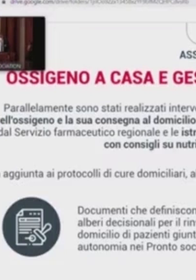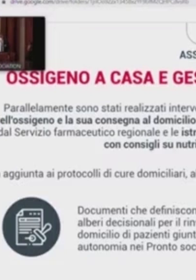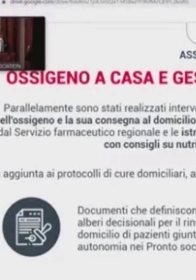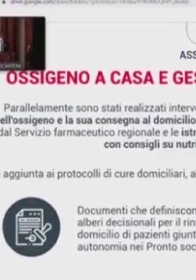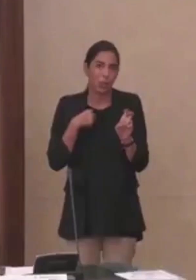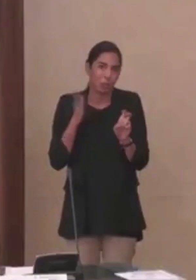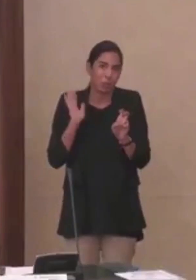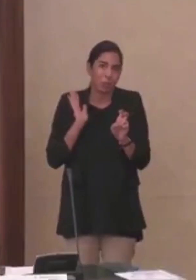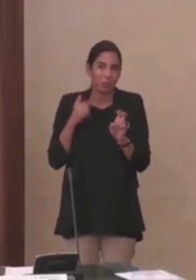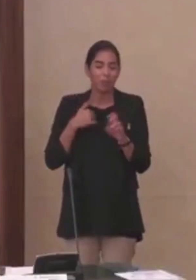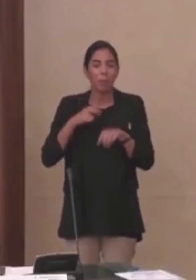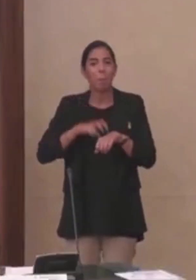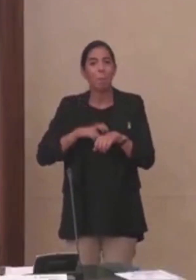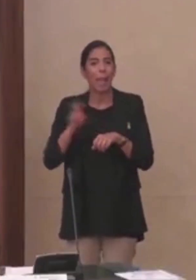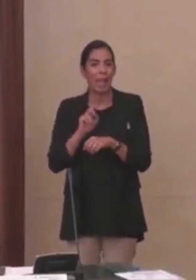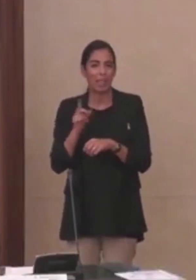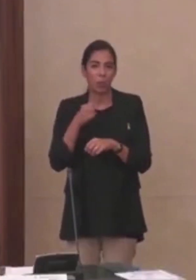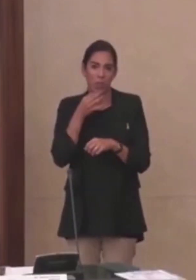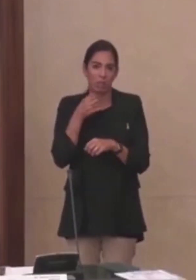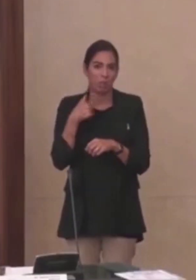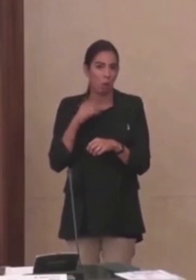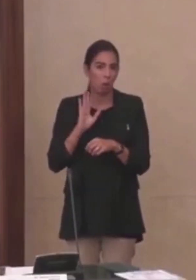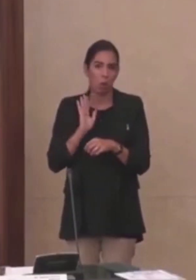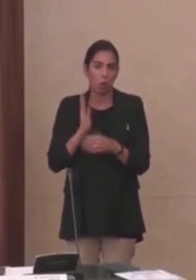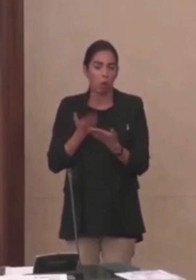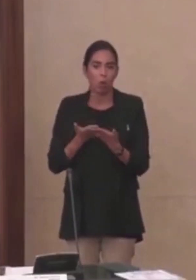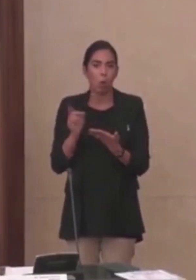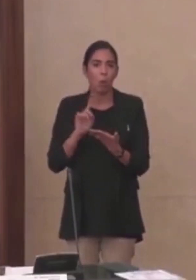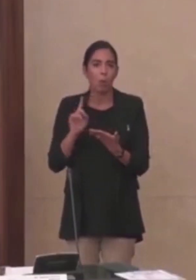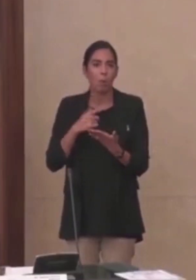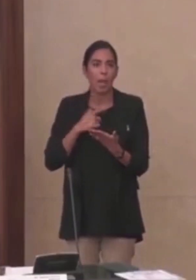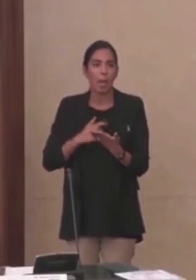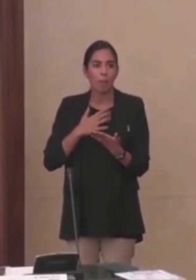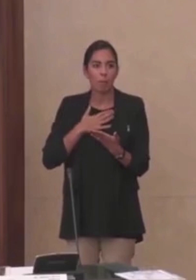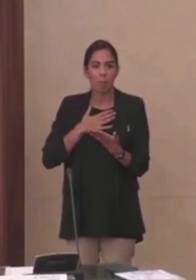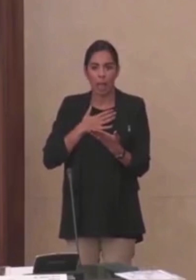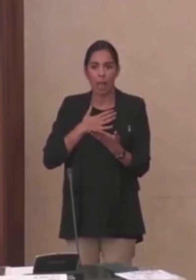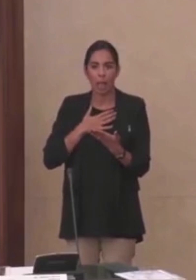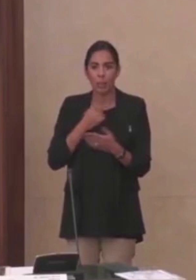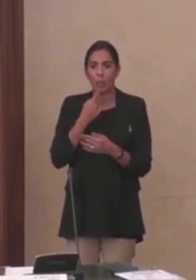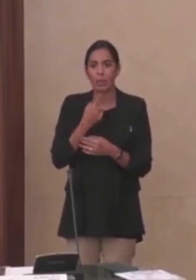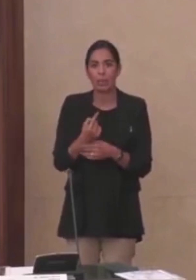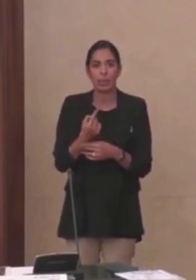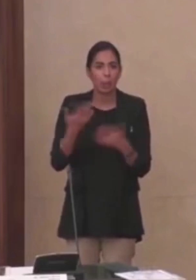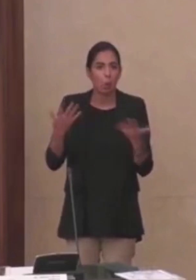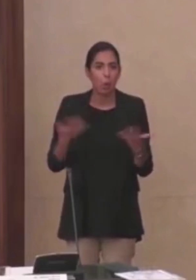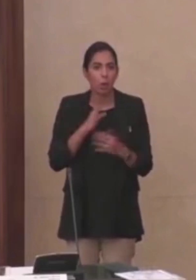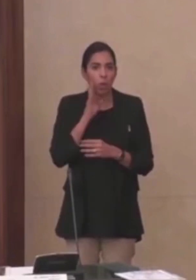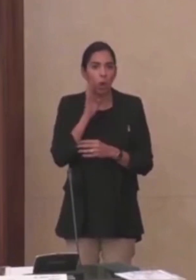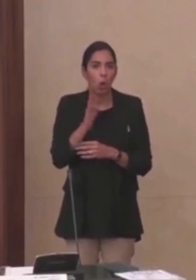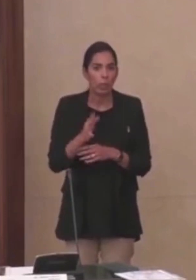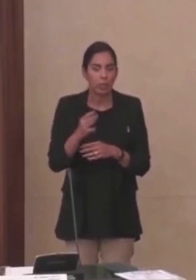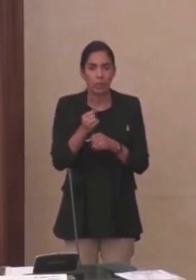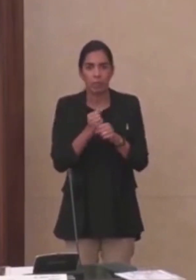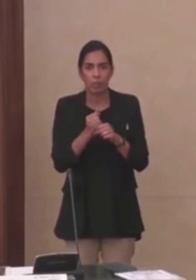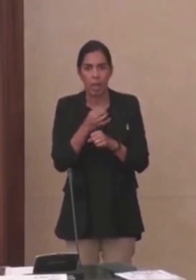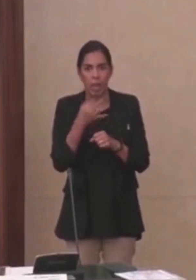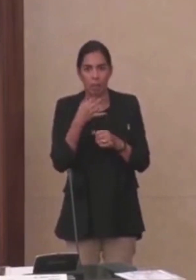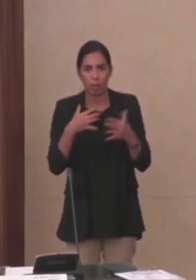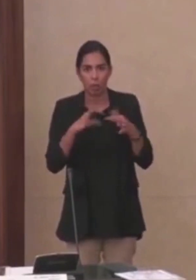l'insertion de nouveaux médicaments plus efficaces. Je ne suis pas un médecin et donc je ne donne